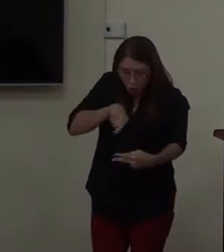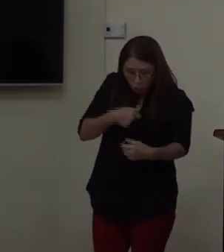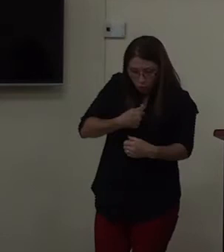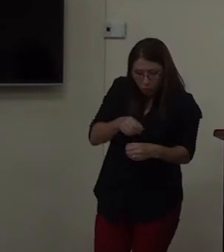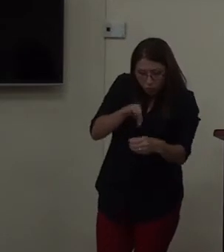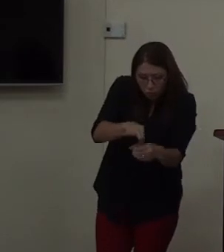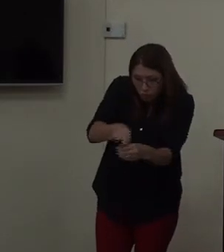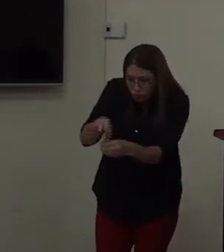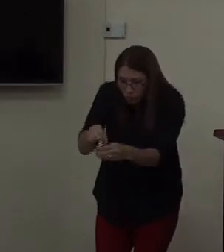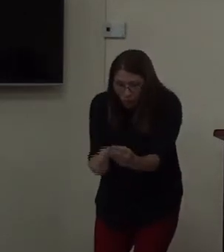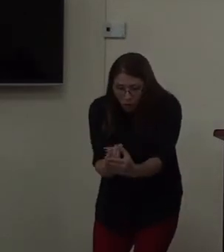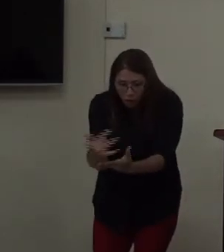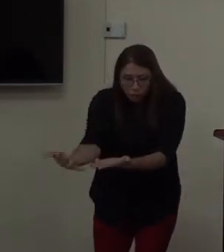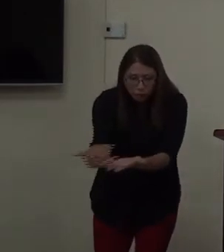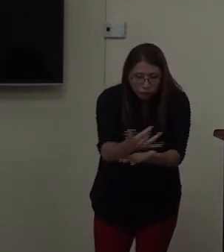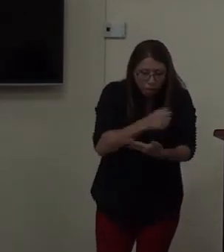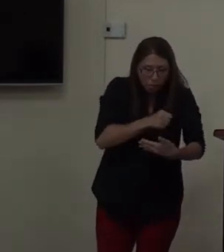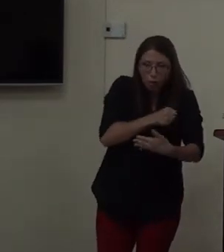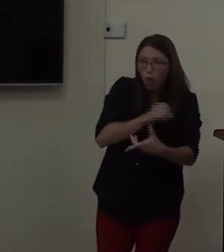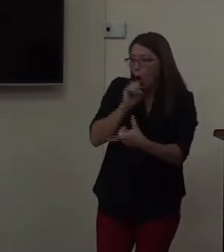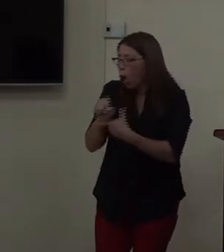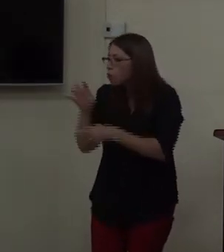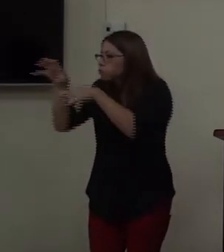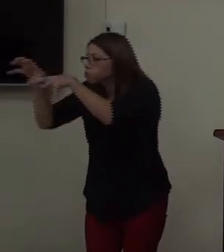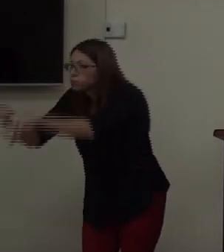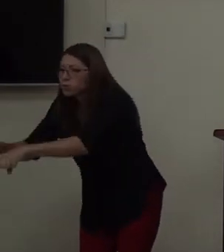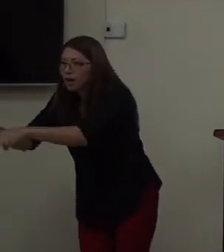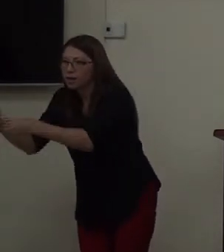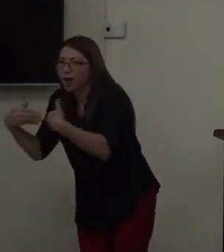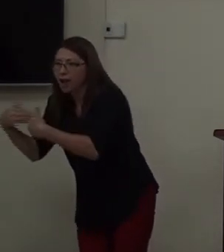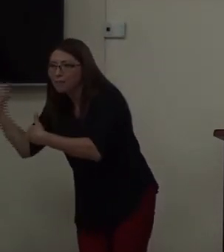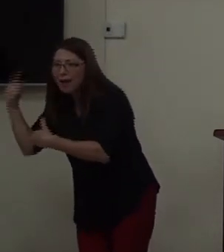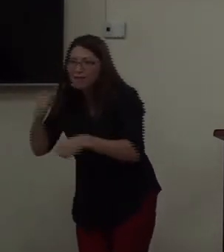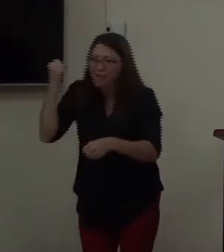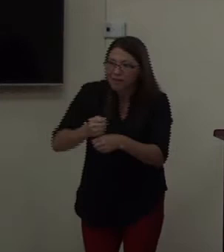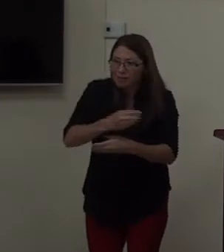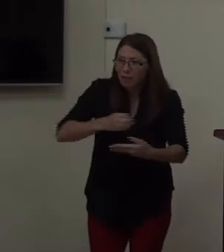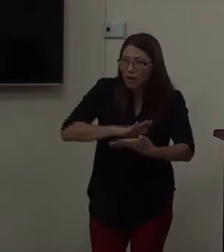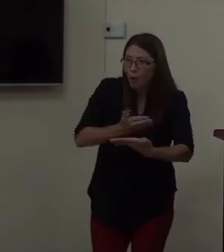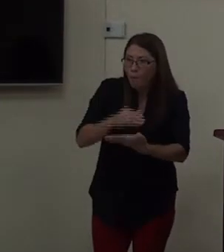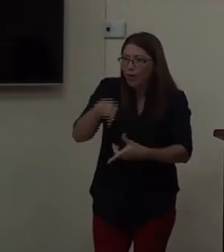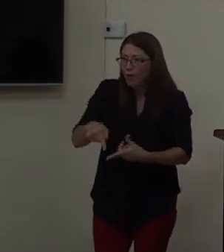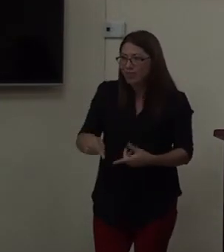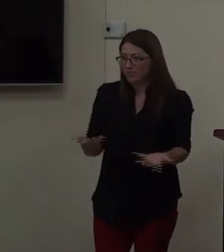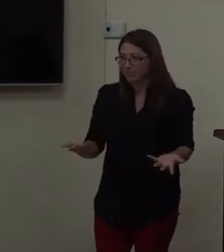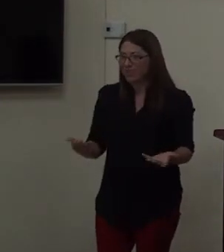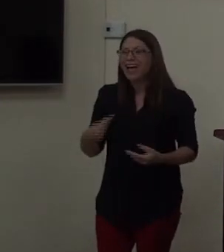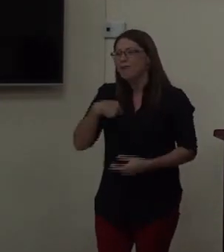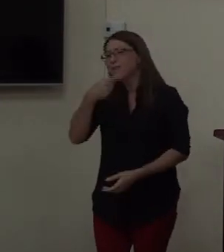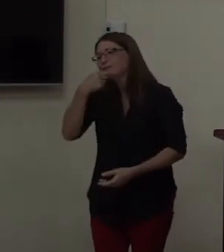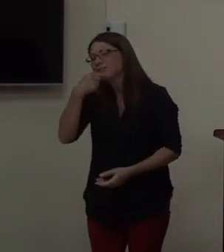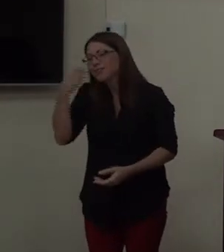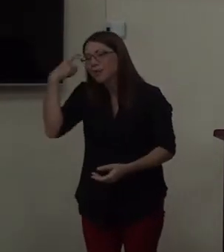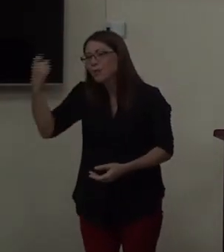al animal que nos vamos a comer hoy, ¿verdad?, a donde compramos en la pulpería. La gente se sorprende, a mí me hace mucha gracia, ¿verdad?, por los imaginarios